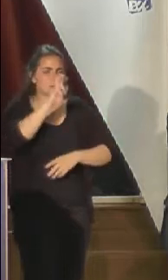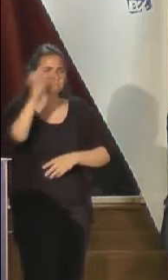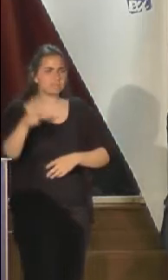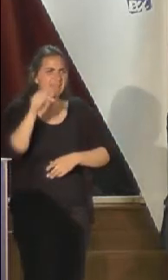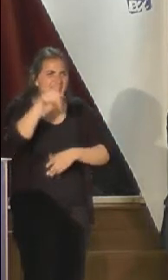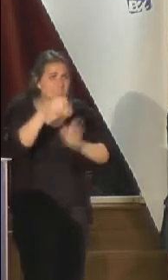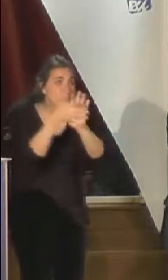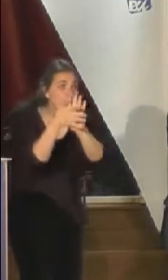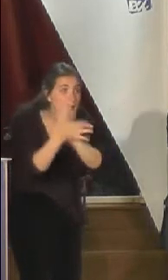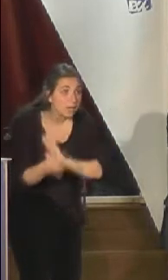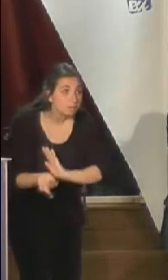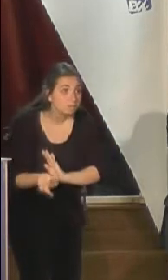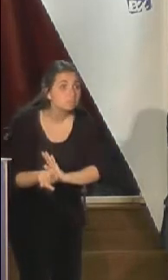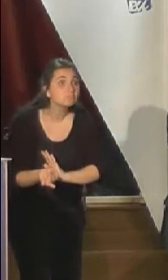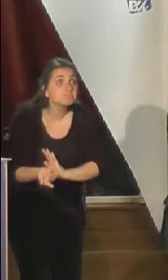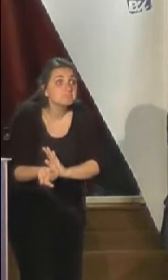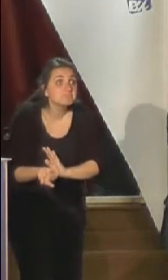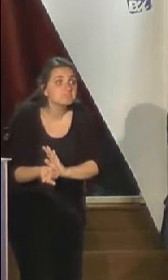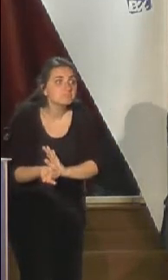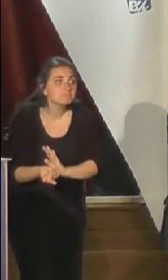isto.